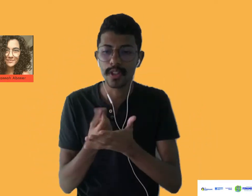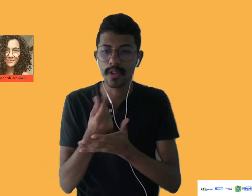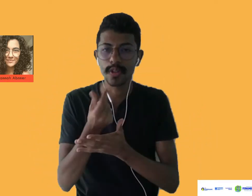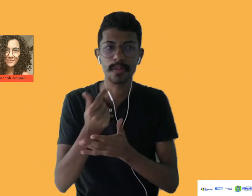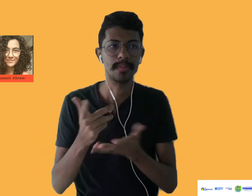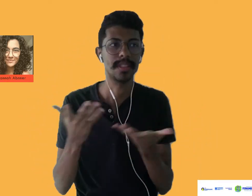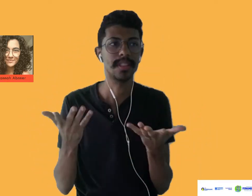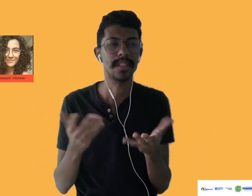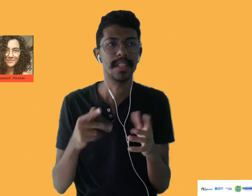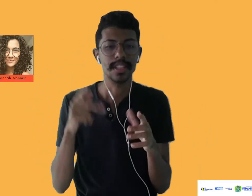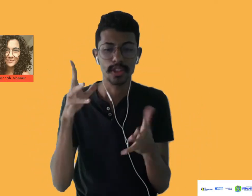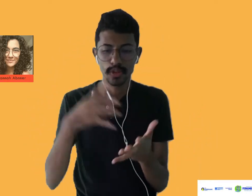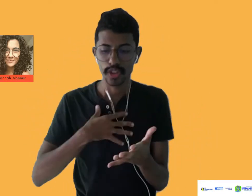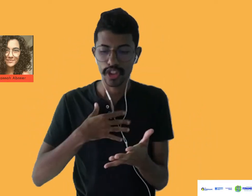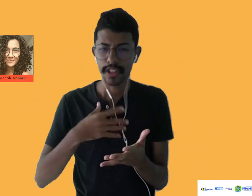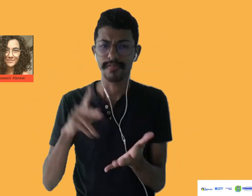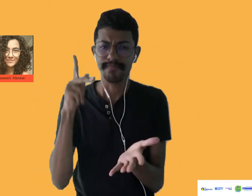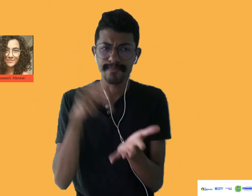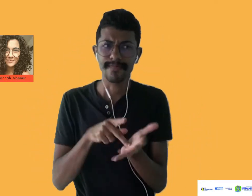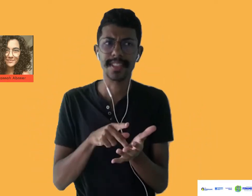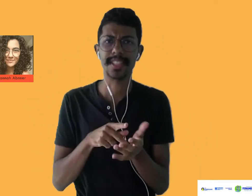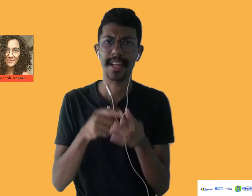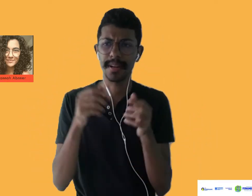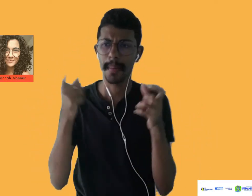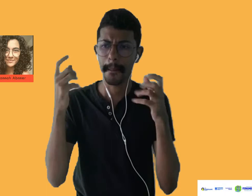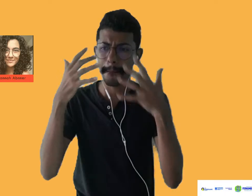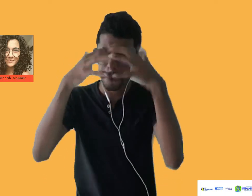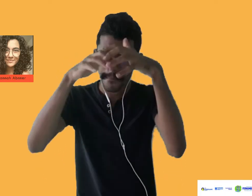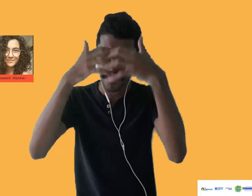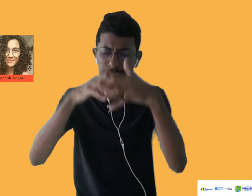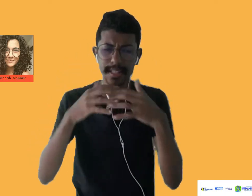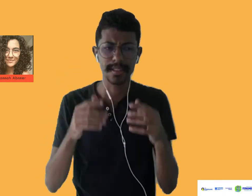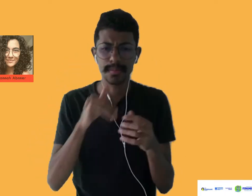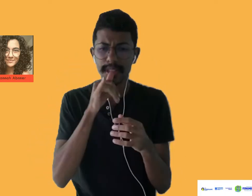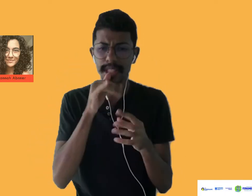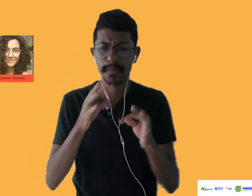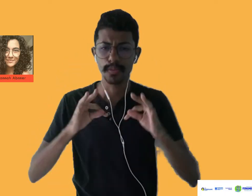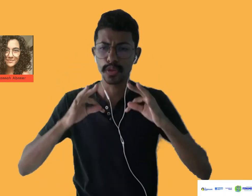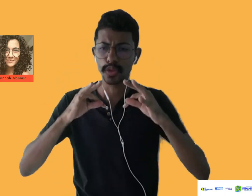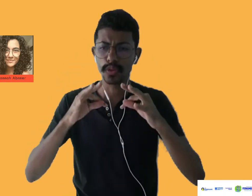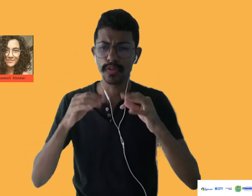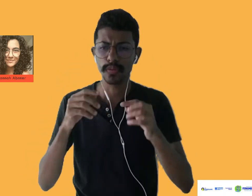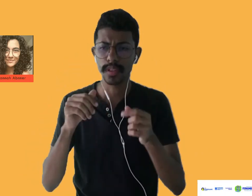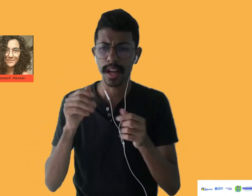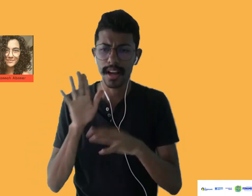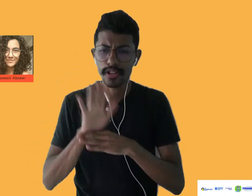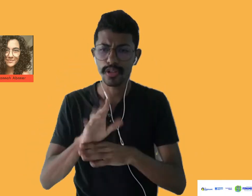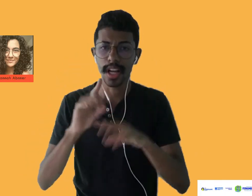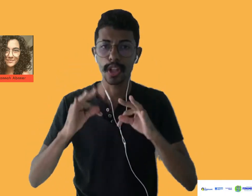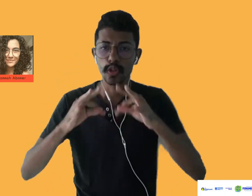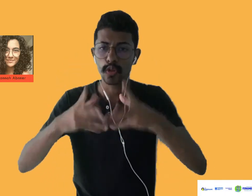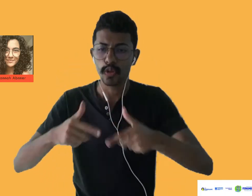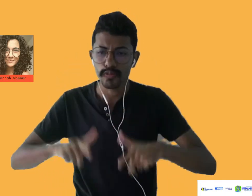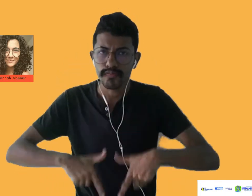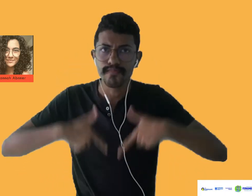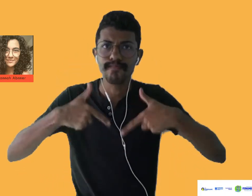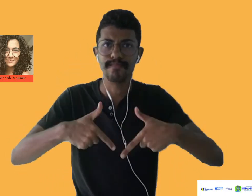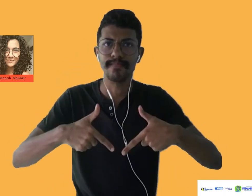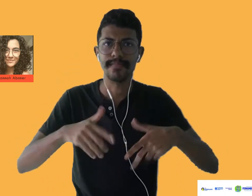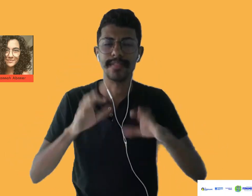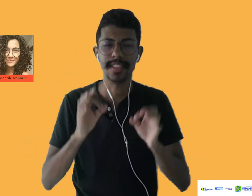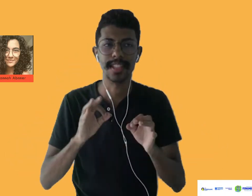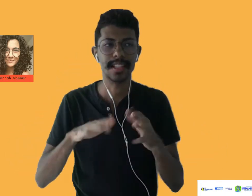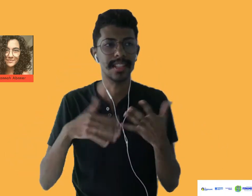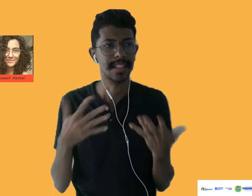é apresentada, de uma forma que realmente vise, enfim, fazer com que todo mundo brigue em todos os espaços, assim, sabe? Que